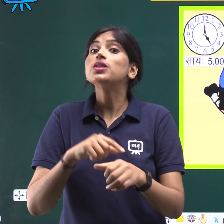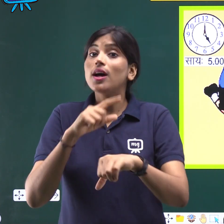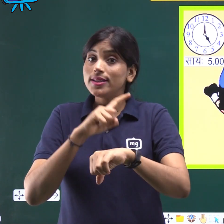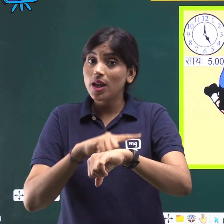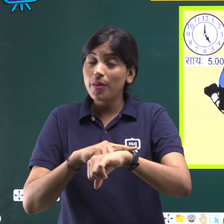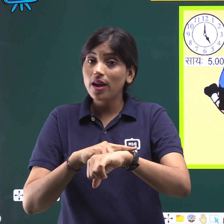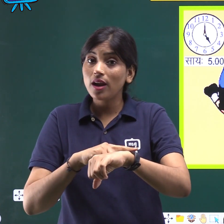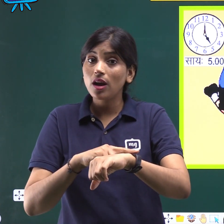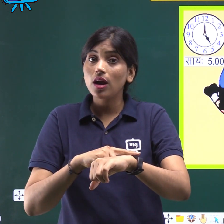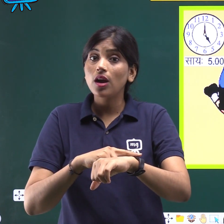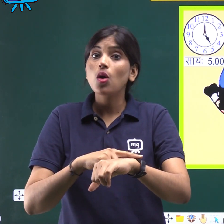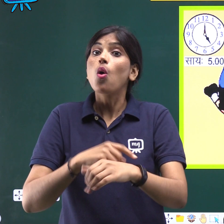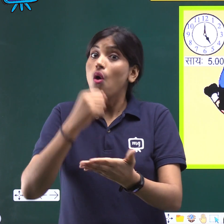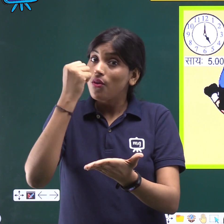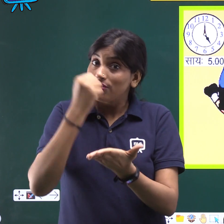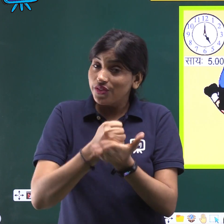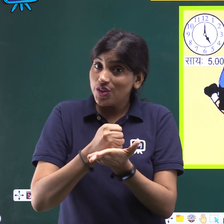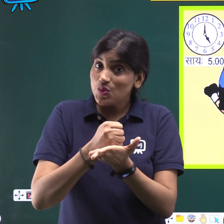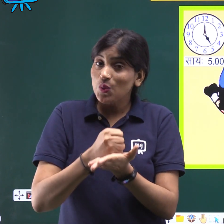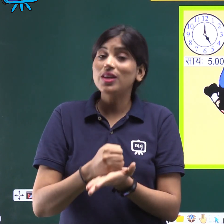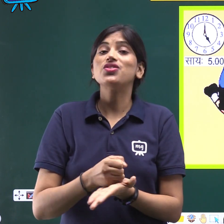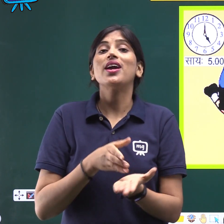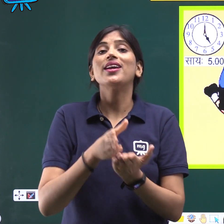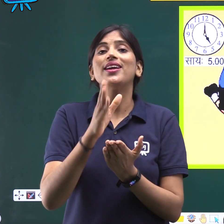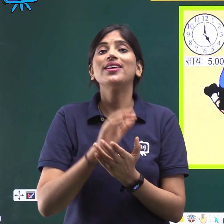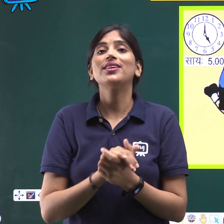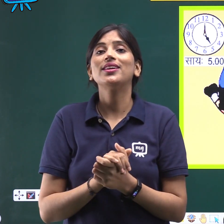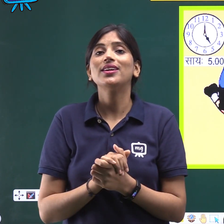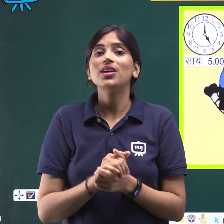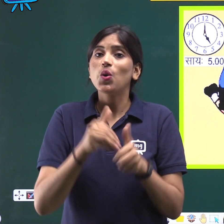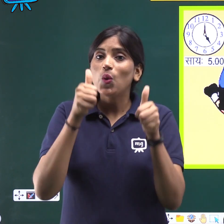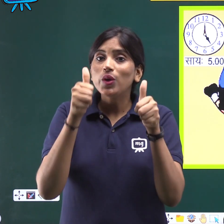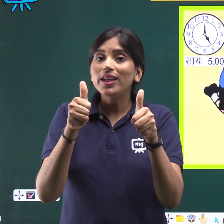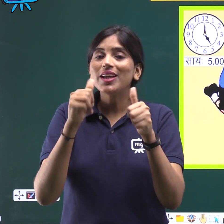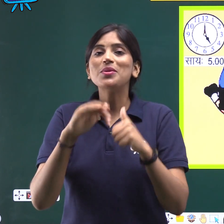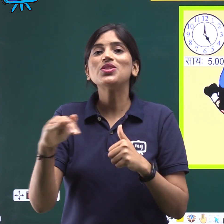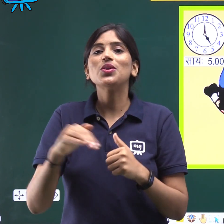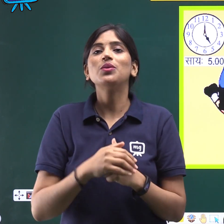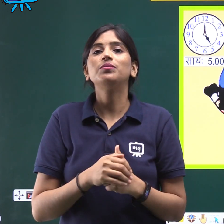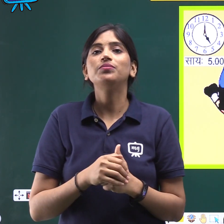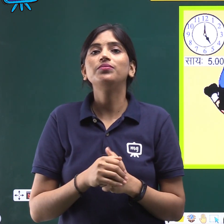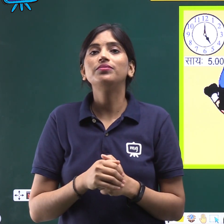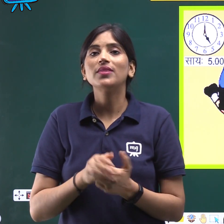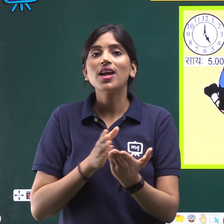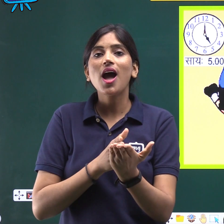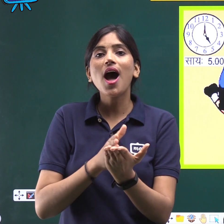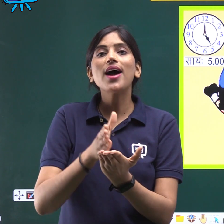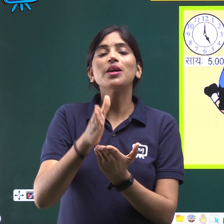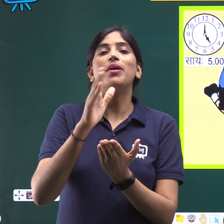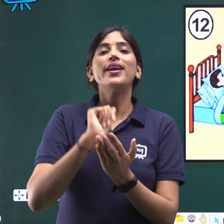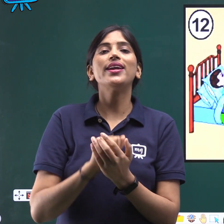समय निश्चित होना चाहिए। ठीक है बच्चों, आगे